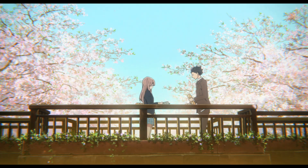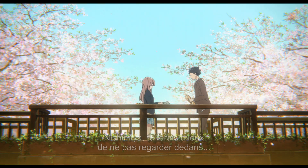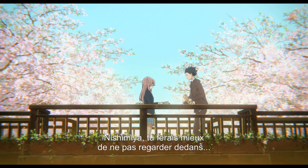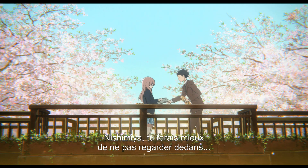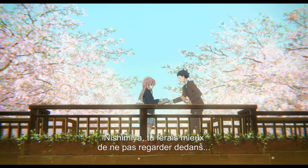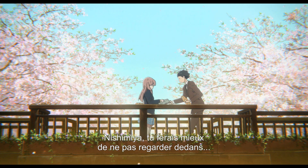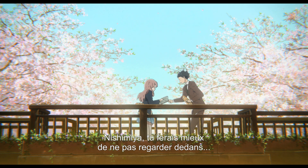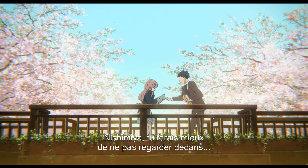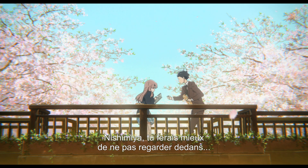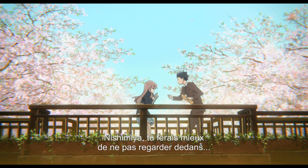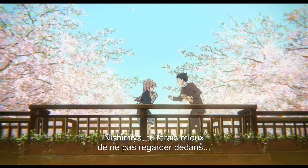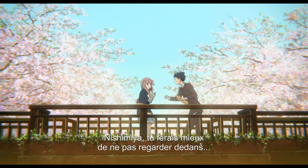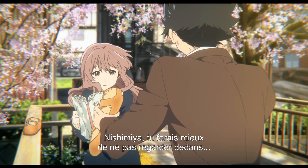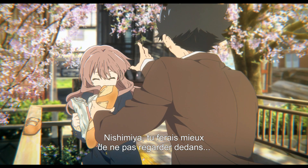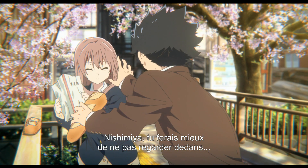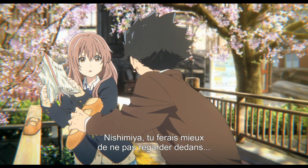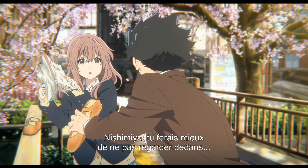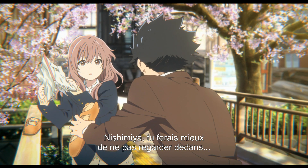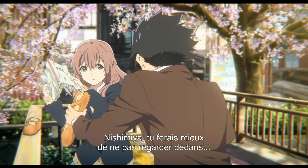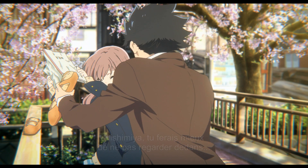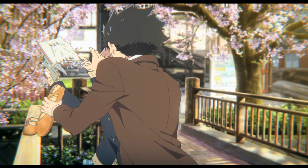西宮、やっぱそれあまし見ない方が。